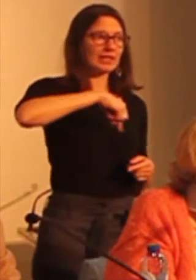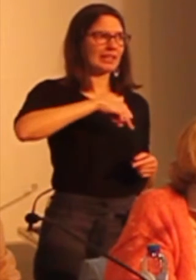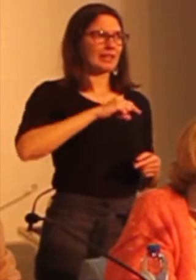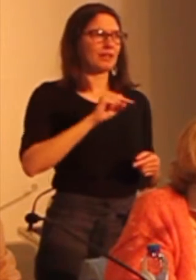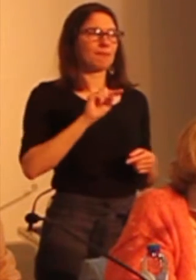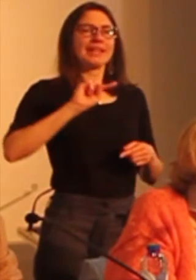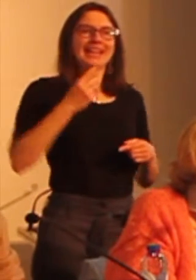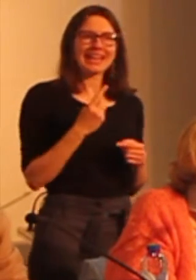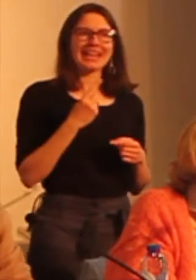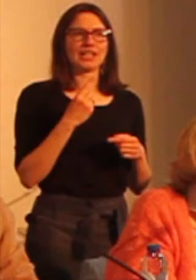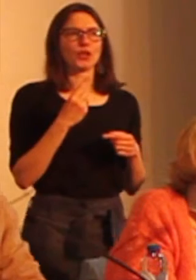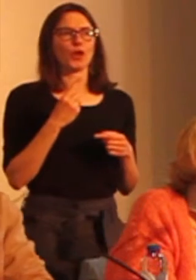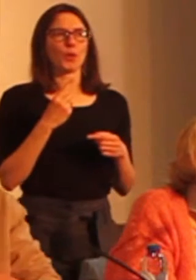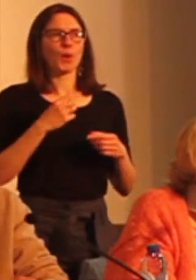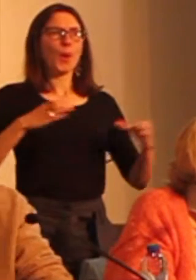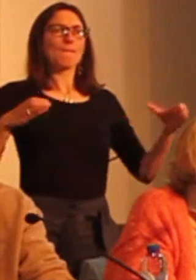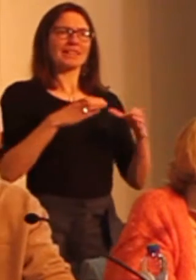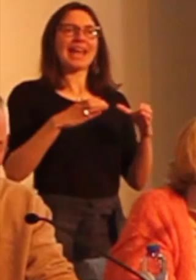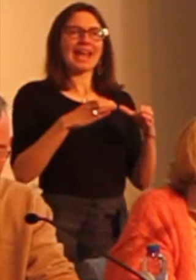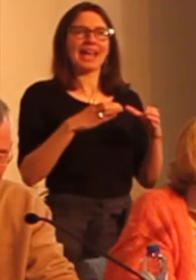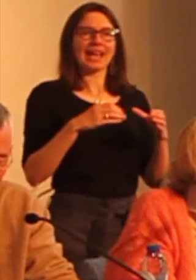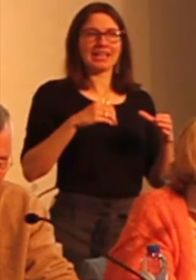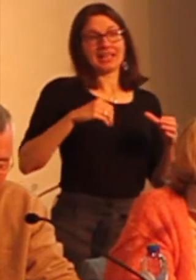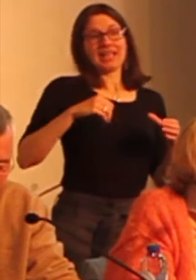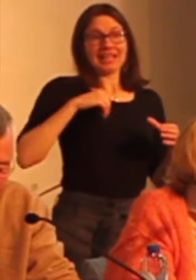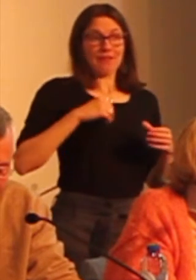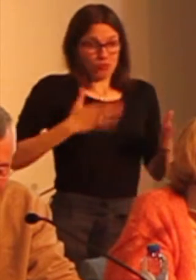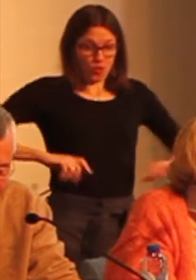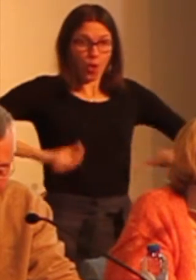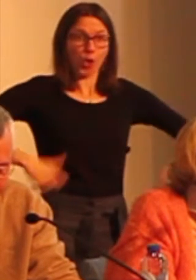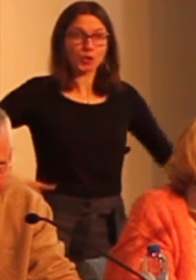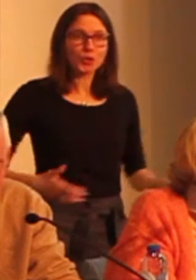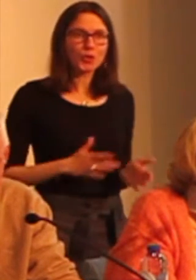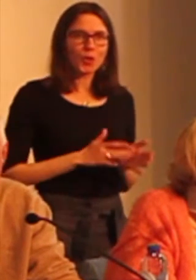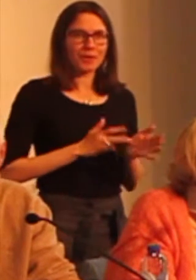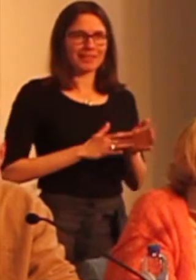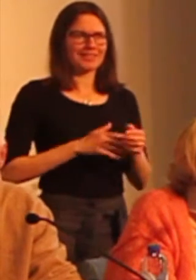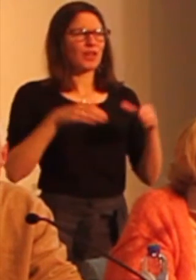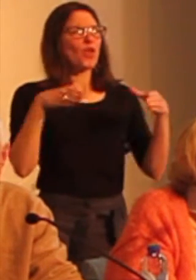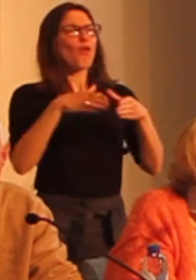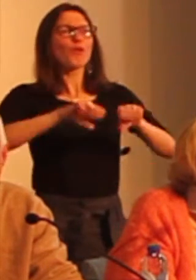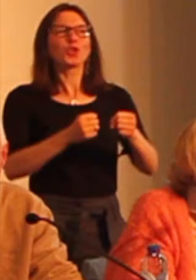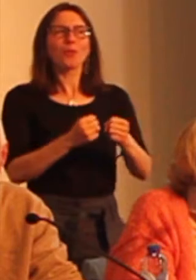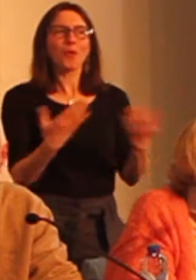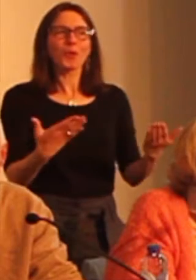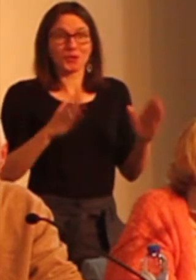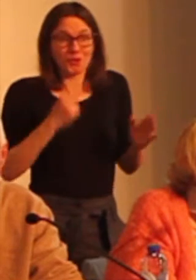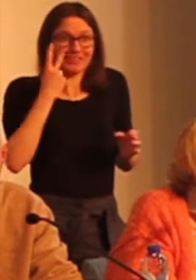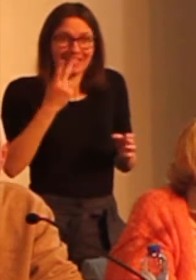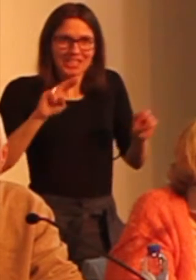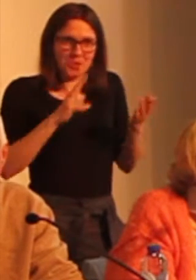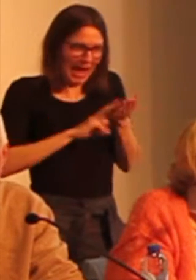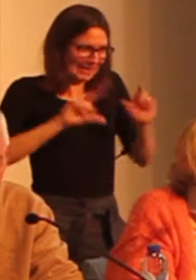voet gebroken en na 2 dagen zat al vast in de lucht van de Senaat. Dus dat geeft ons een andere kijk op hoe het leven eruit ziet als